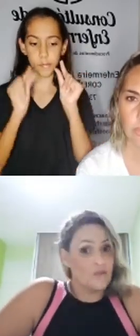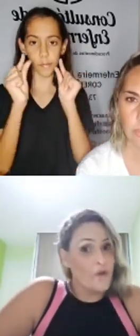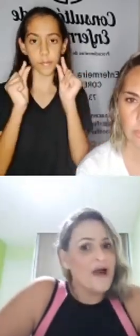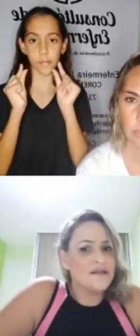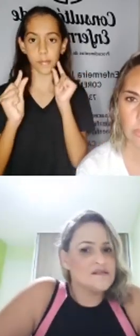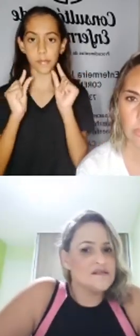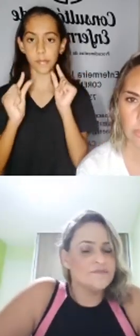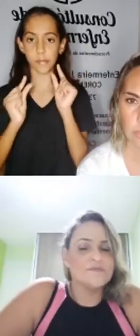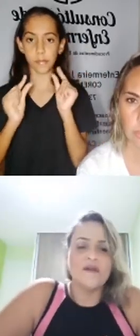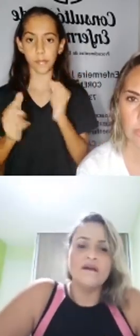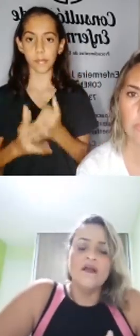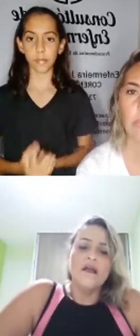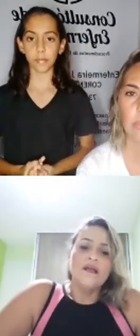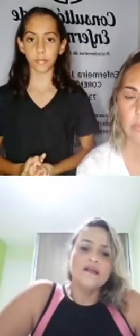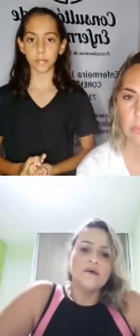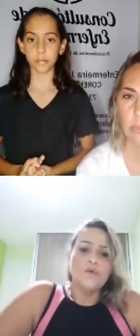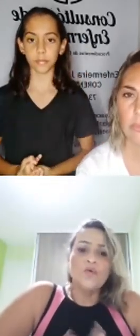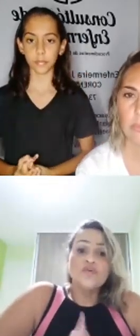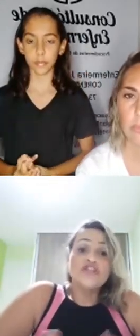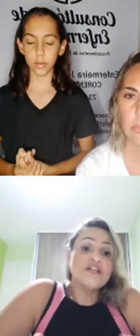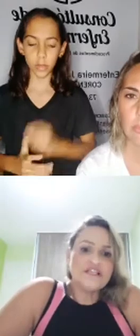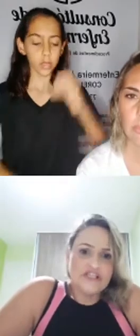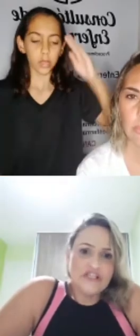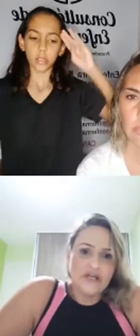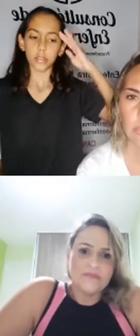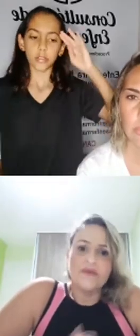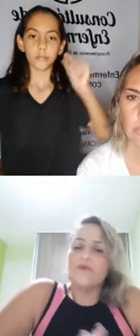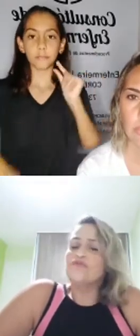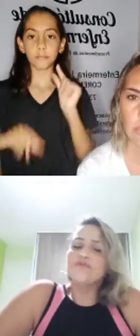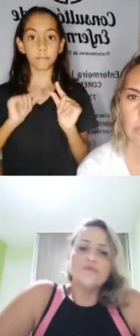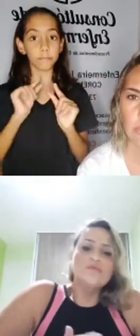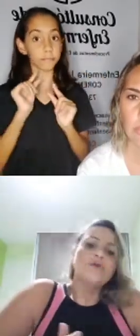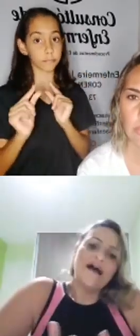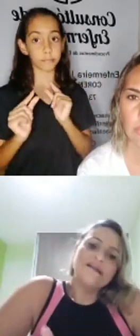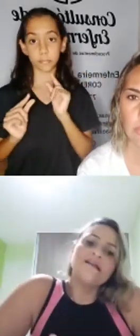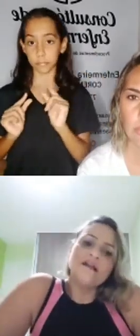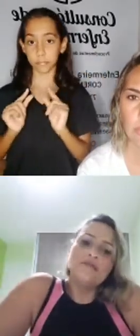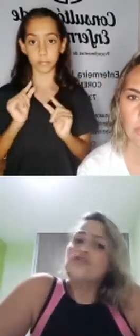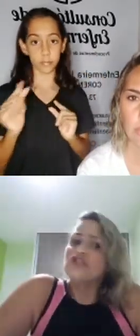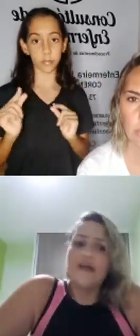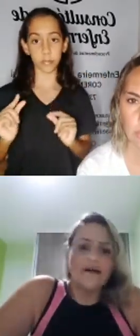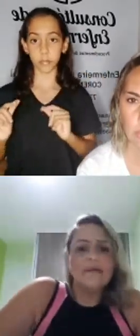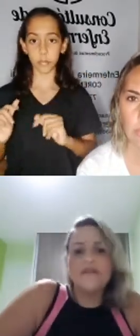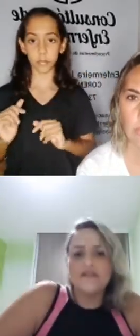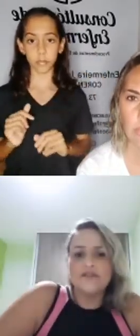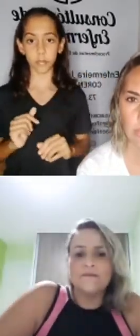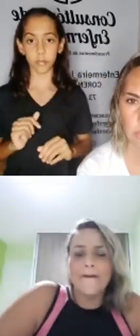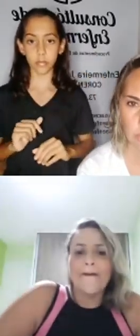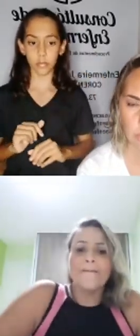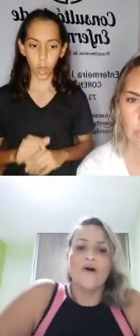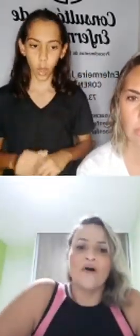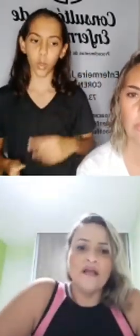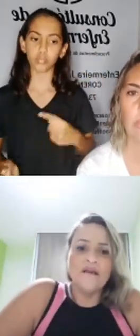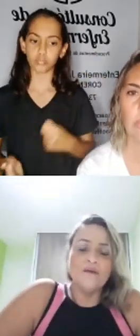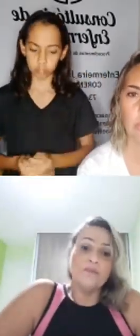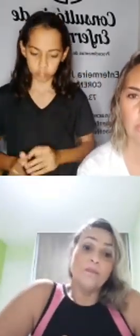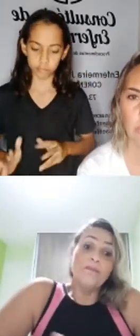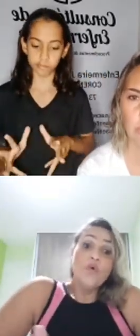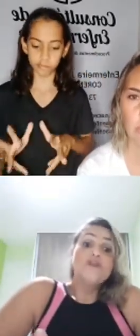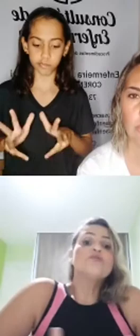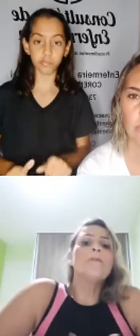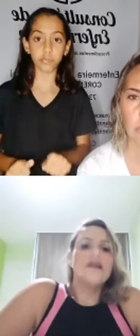não normais, né? Então, o dia a dia eu continuo atendendo diariamente, porém,